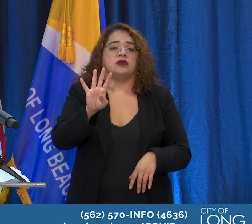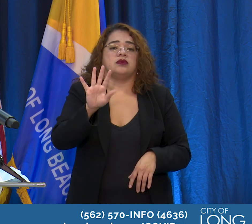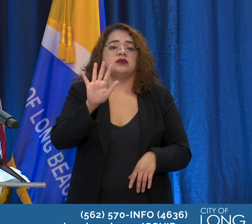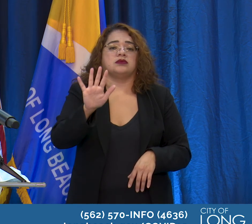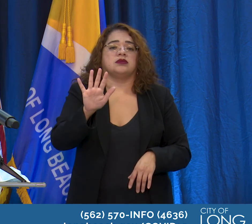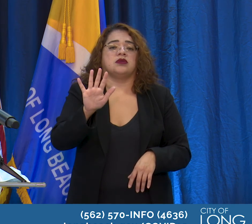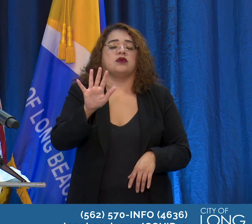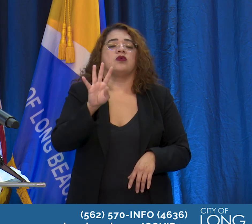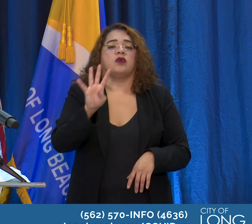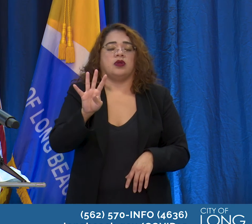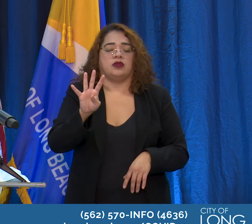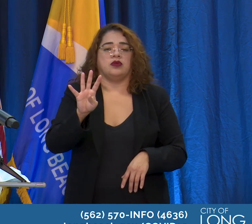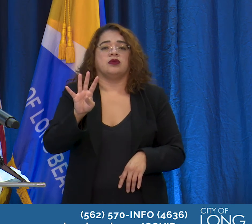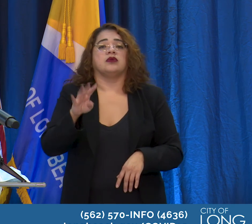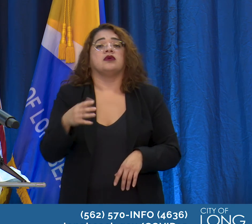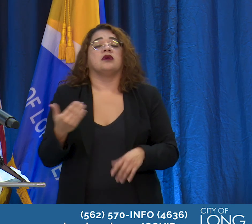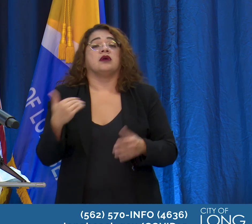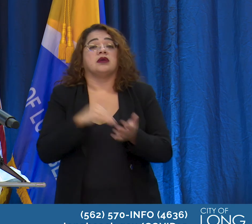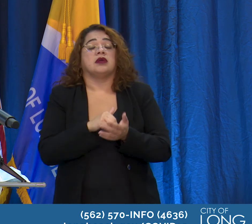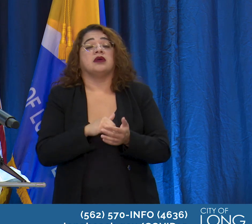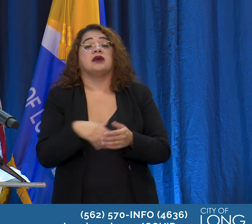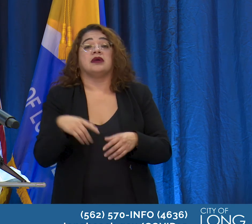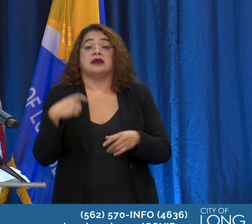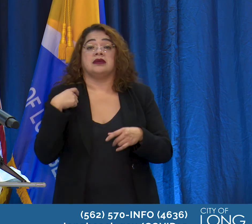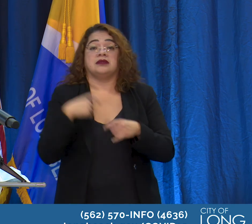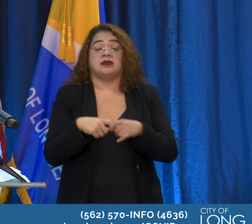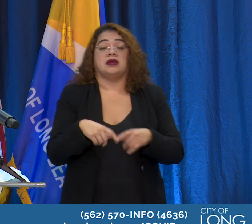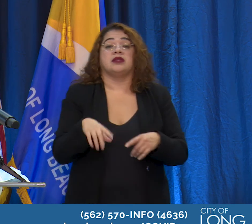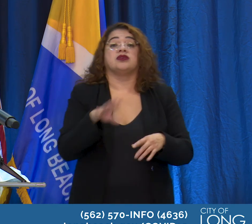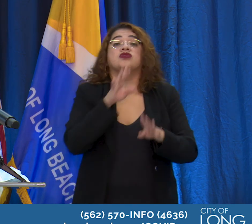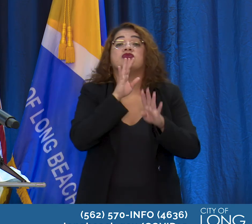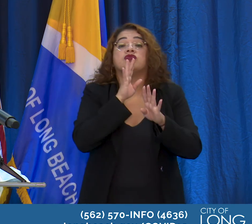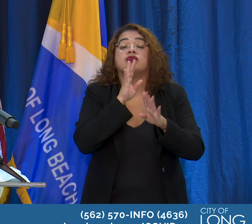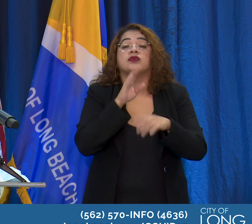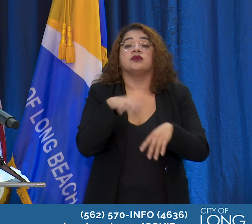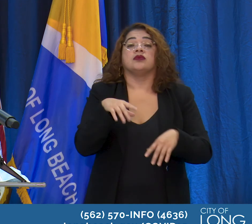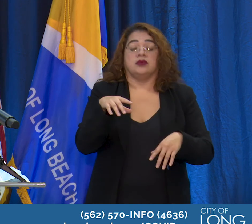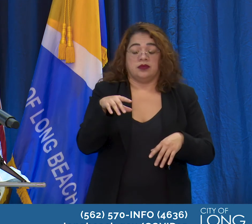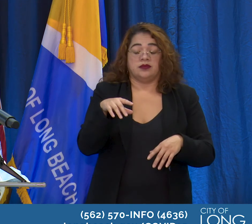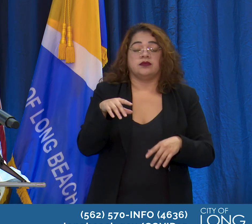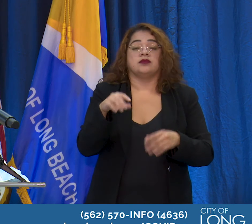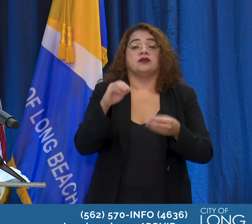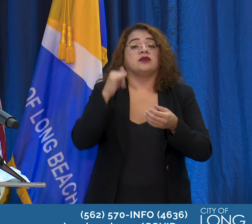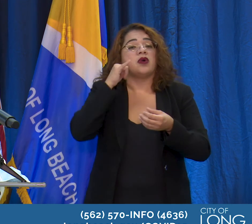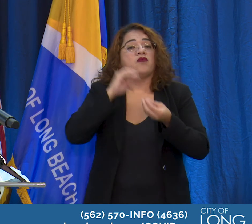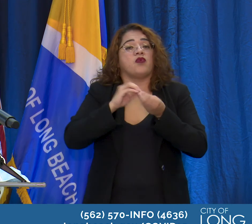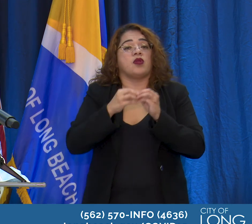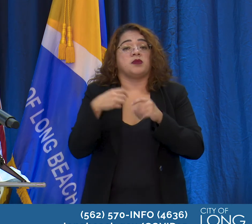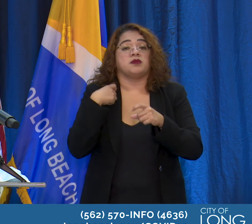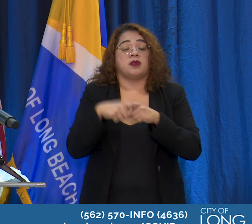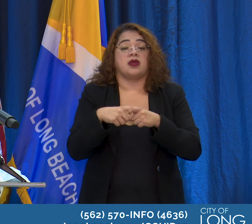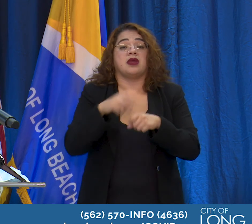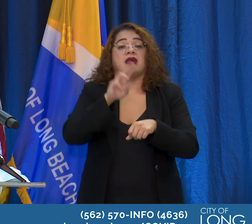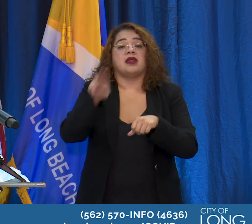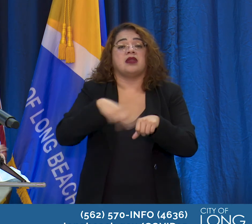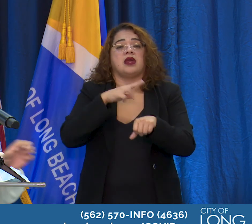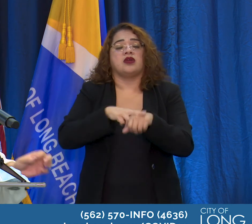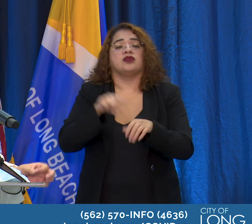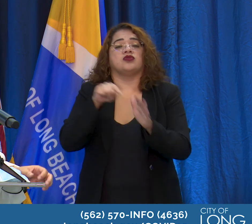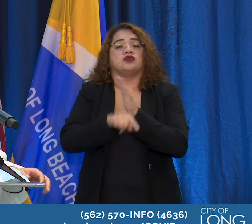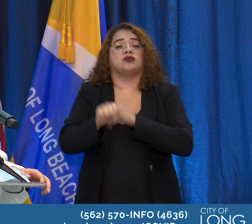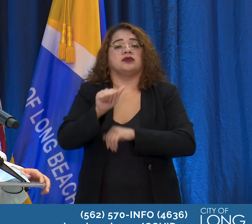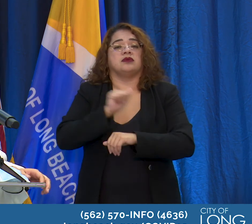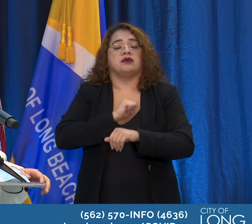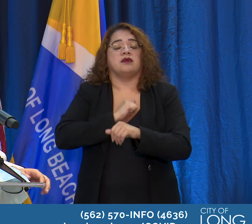1-888-628-9454 para español. De nuevo, el número de español para la línea nacional de prevención de